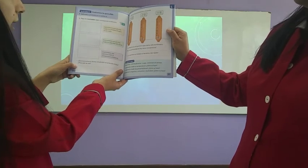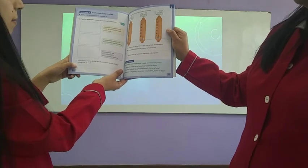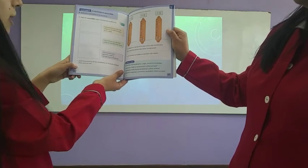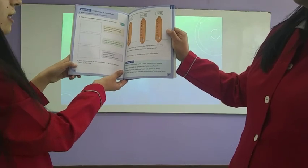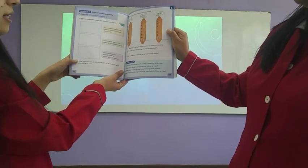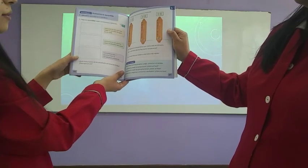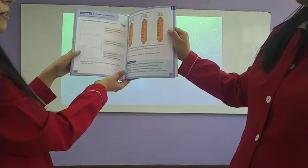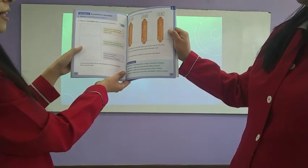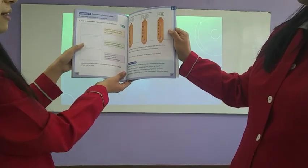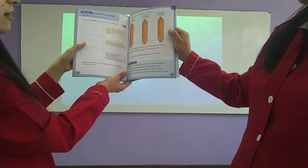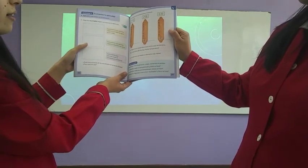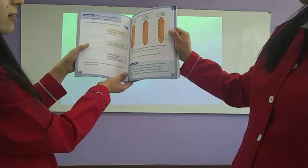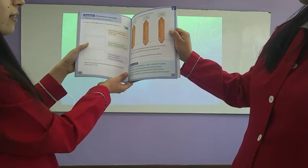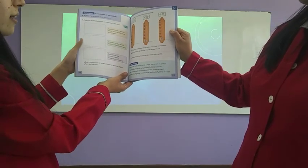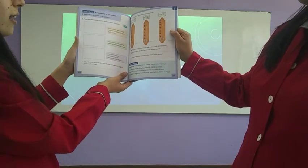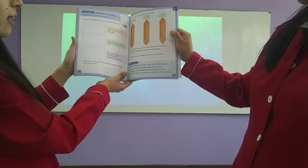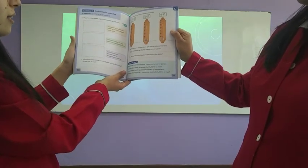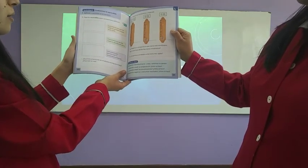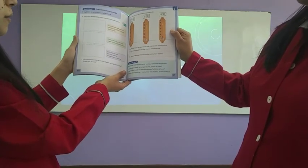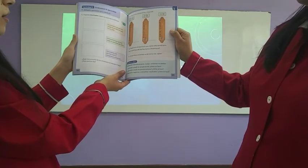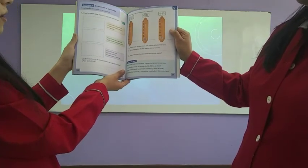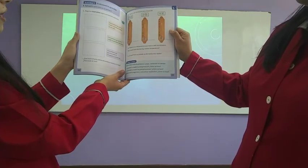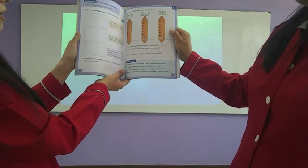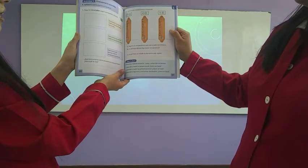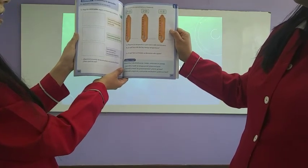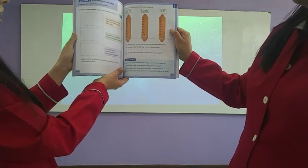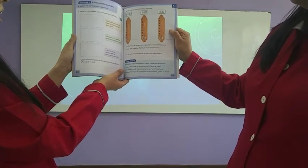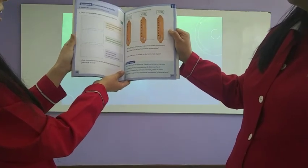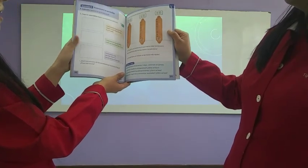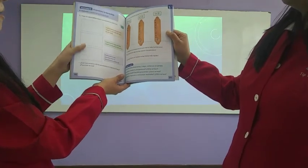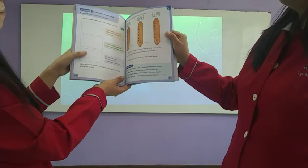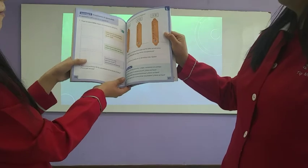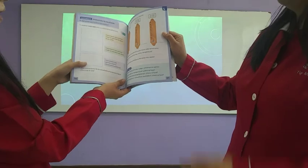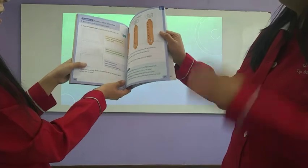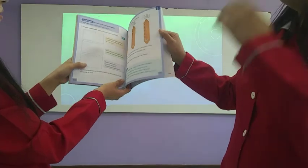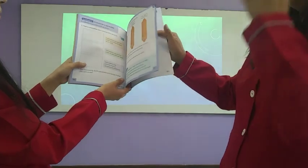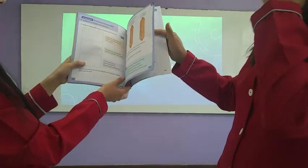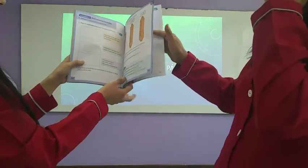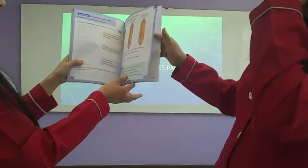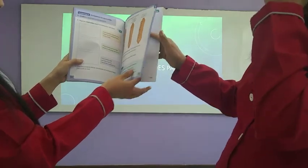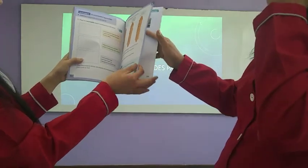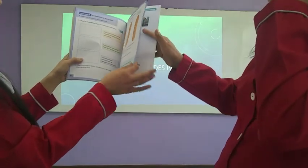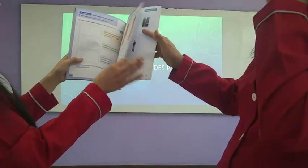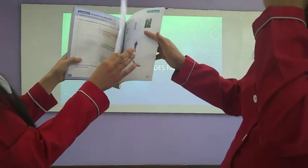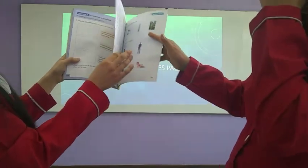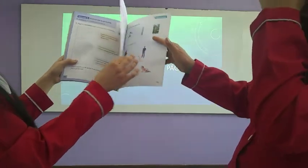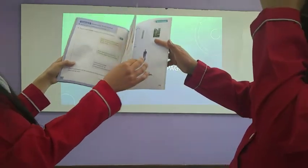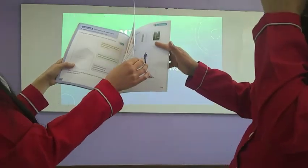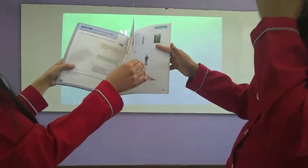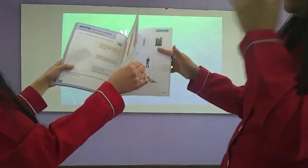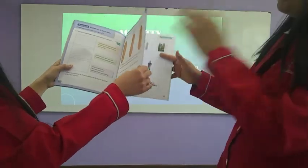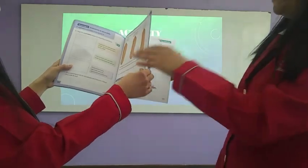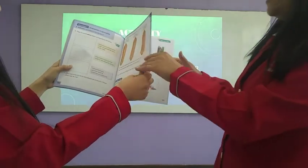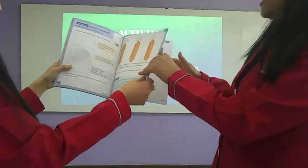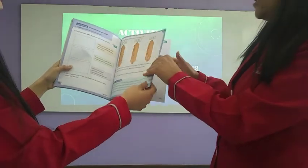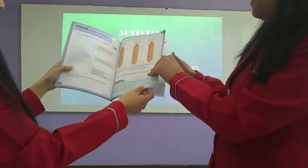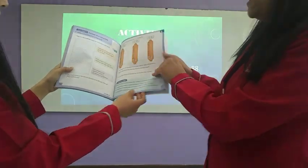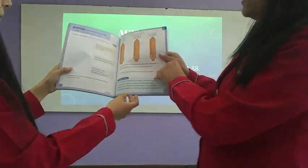para qué se usa? ¿Qué instrumento ahí tendrían que buscar alguno? ¿Cierto? Sí, como una investigación. Pero en realidad,